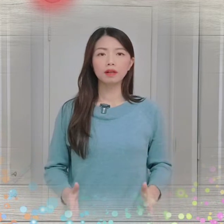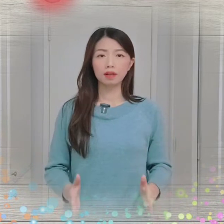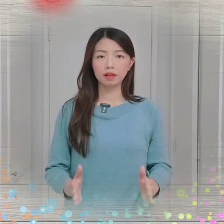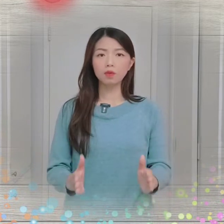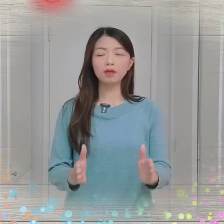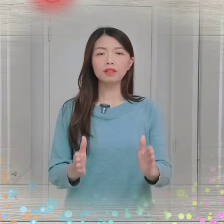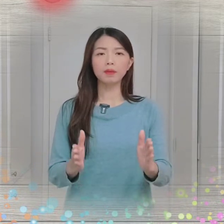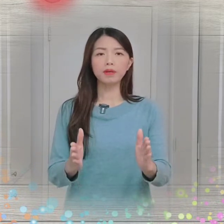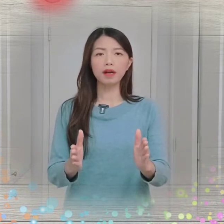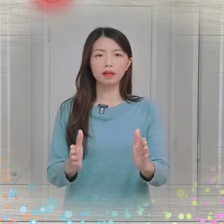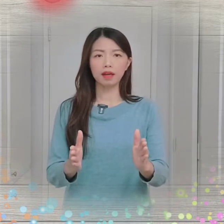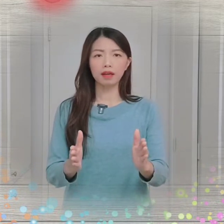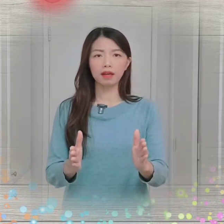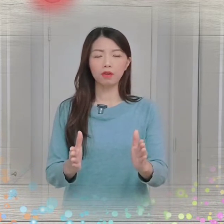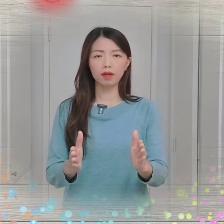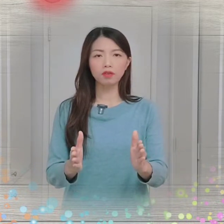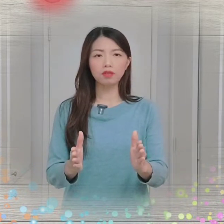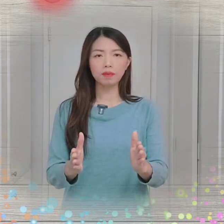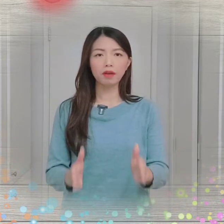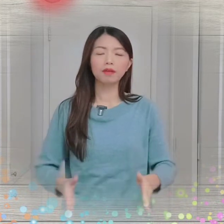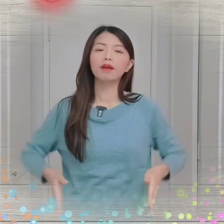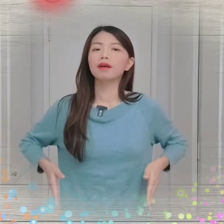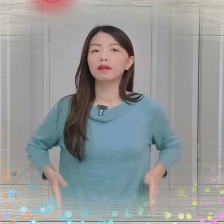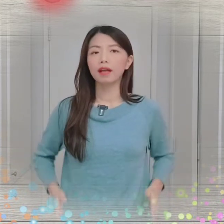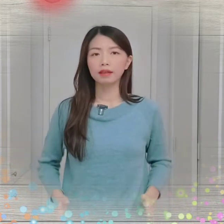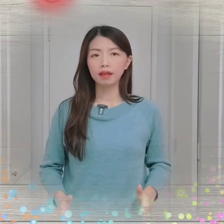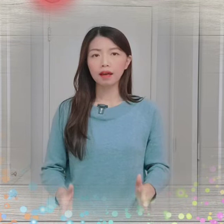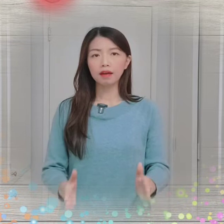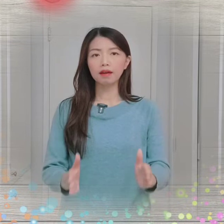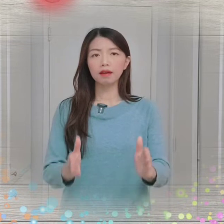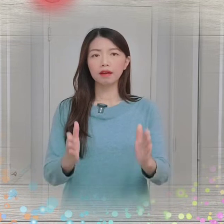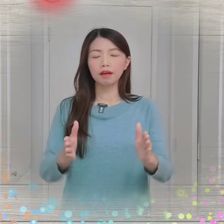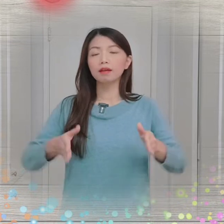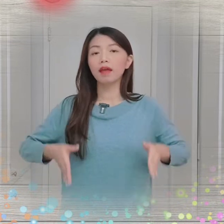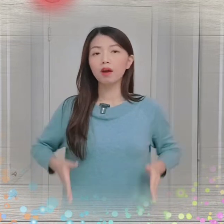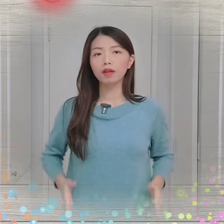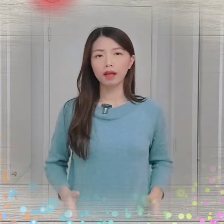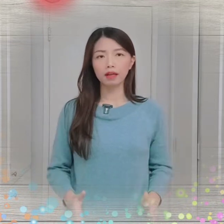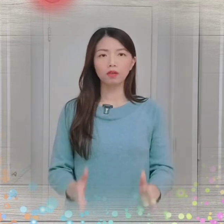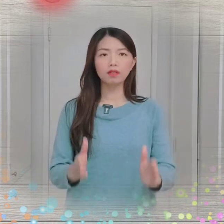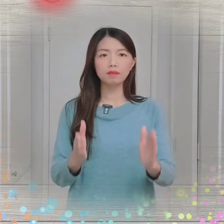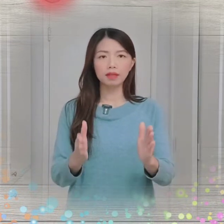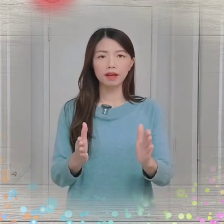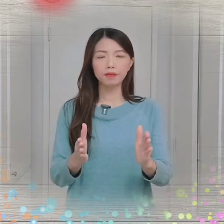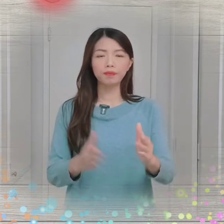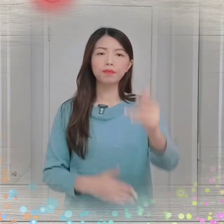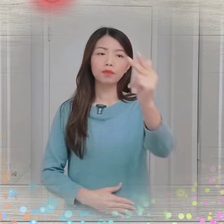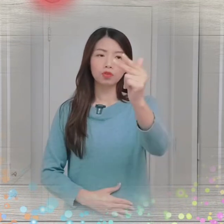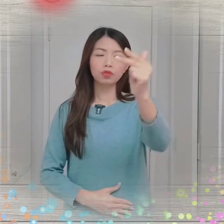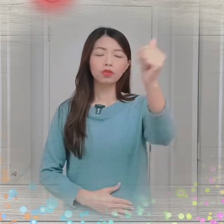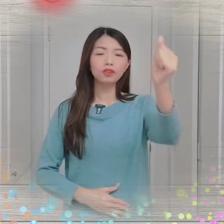손끝이 앞을 향하게 이렇게 해주시면 나타 태어나다 이런 뜻입니다.